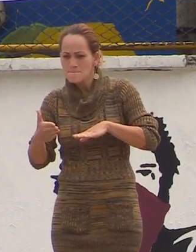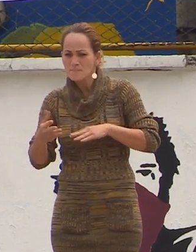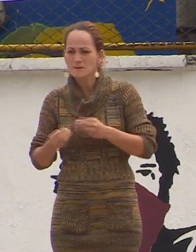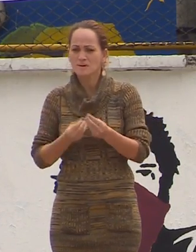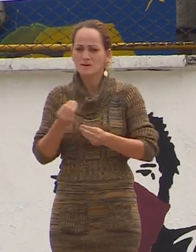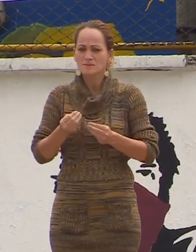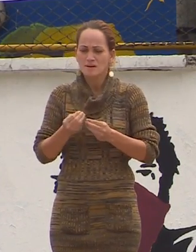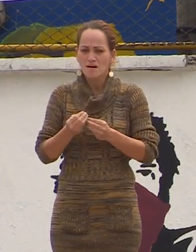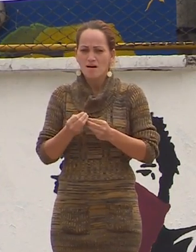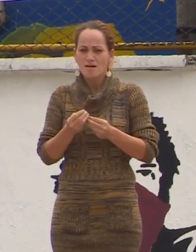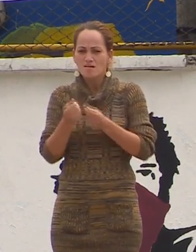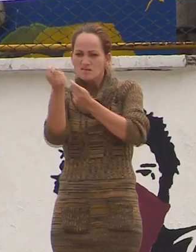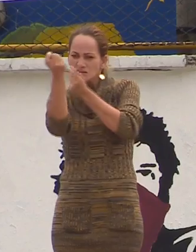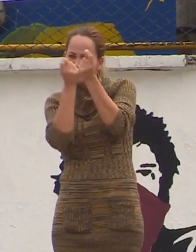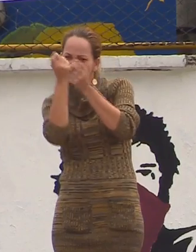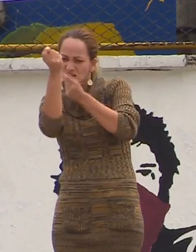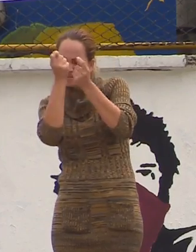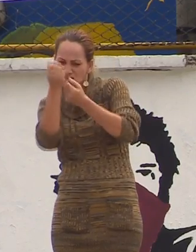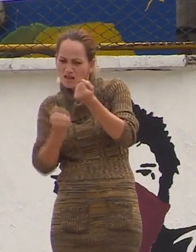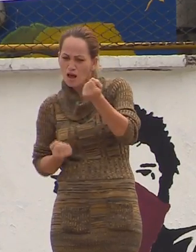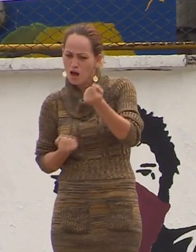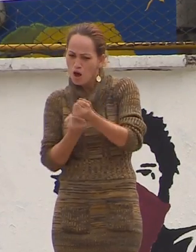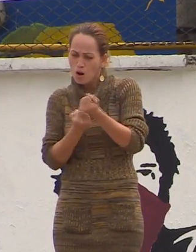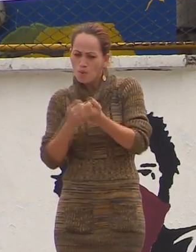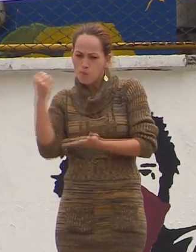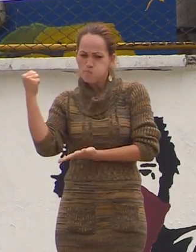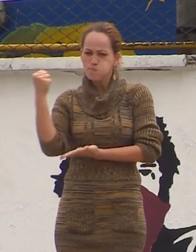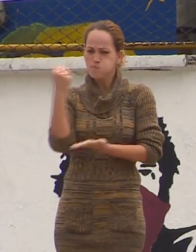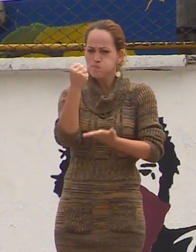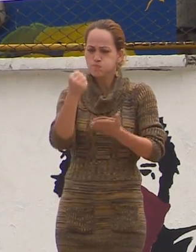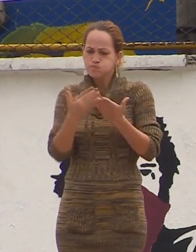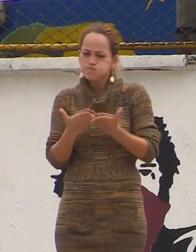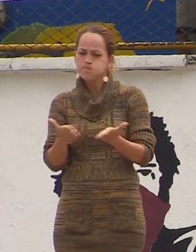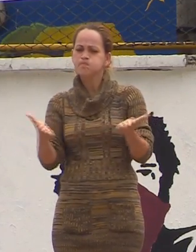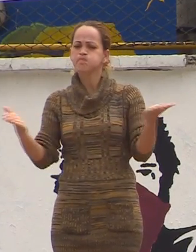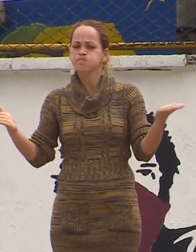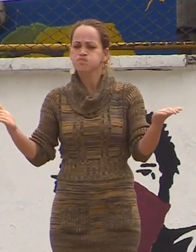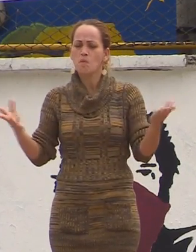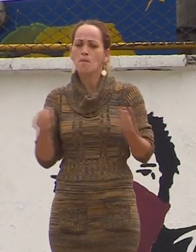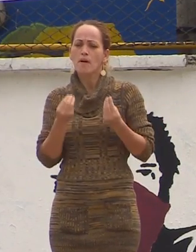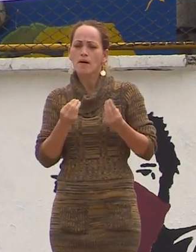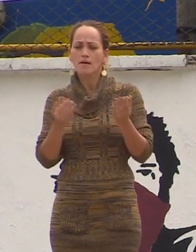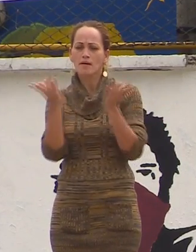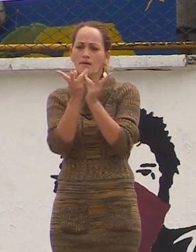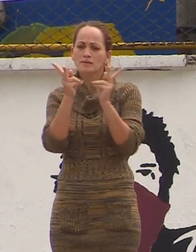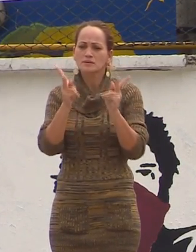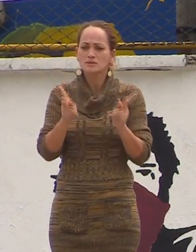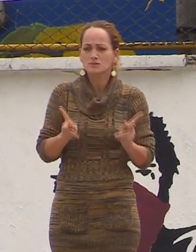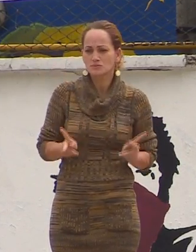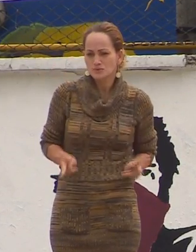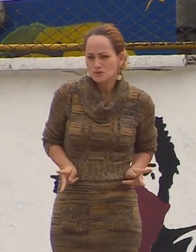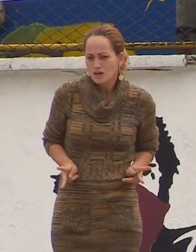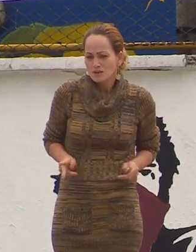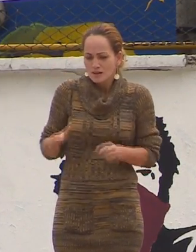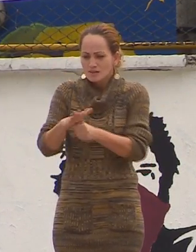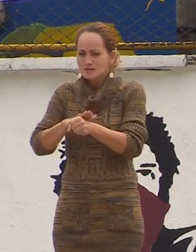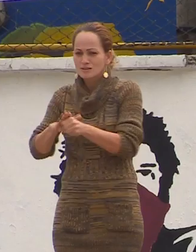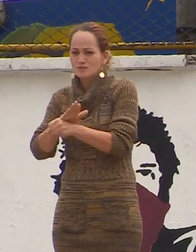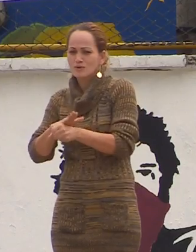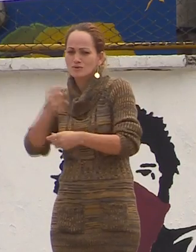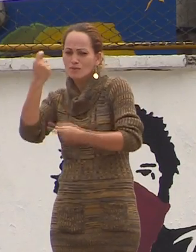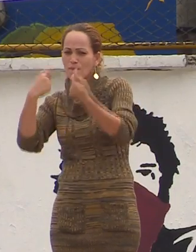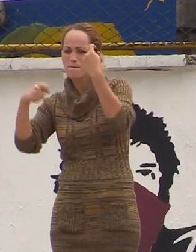ampliar las estrategias de apoyo económico para los estudiantes en situación de vendedores en